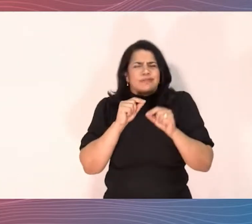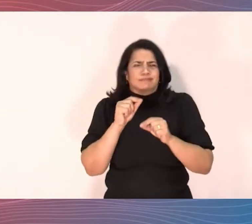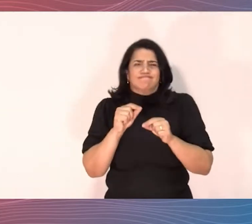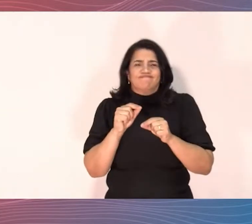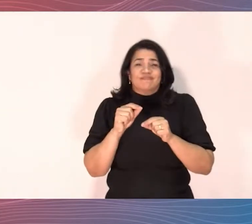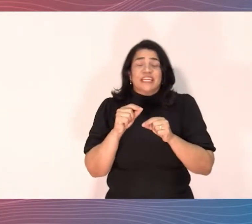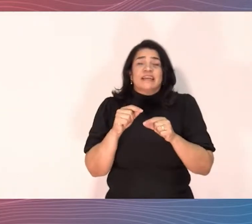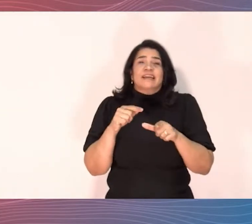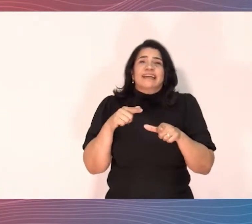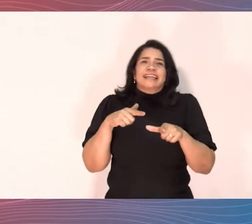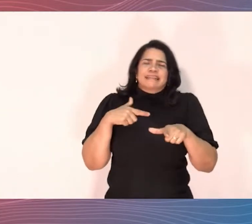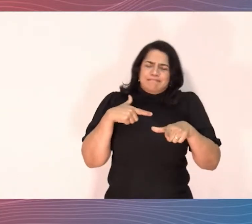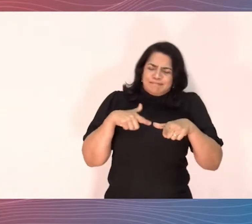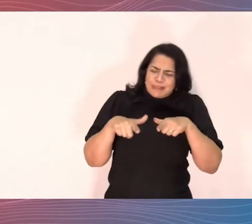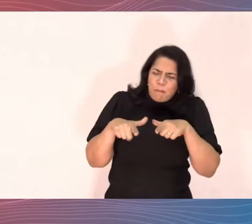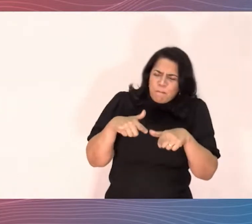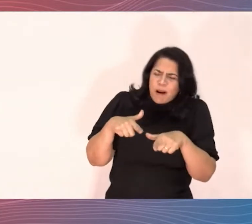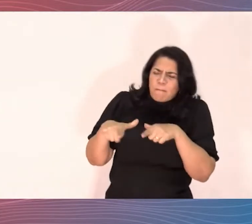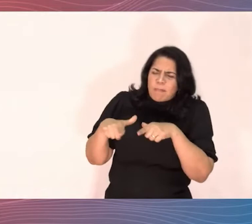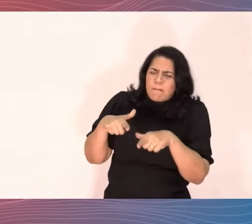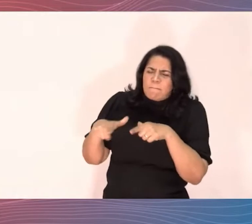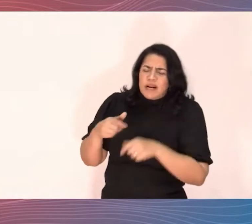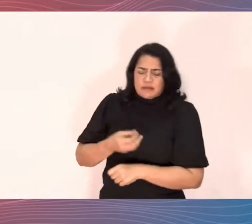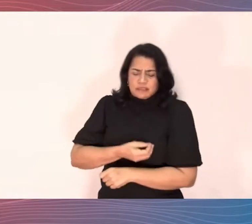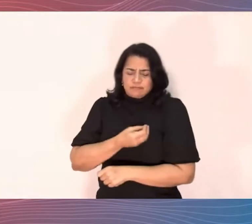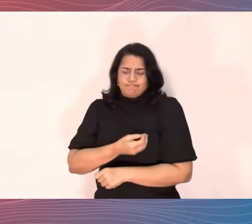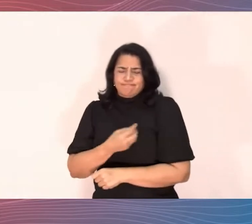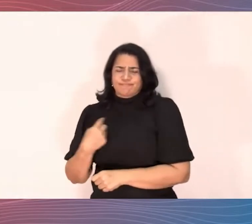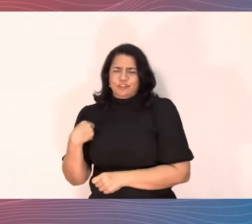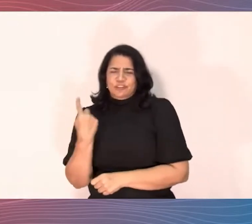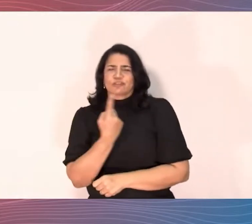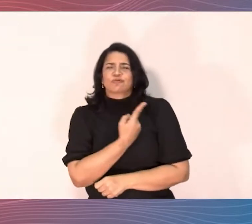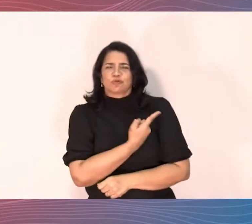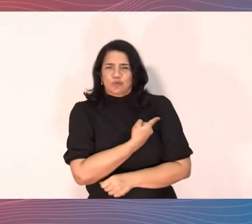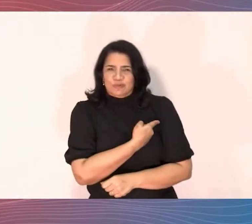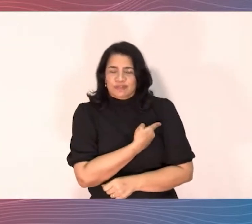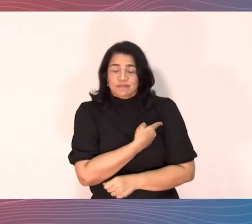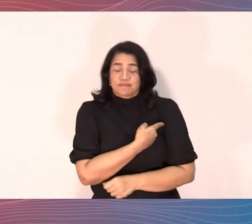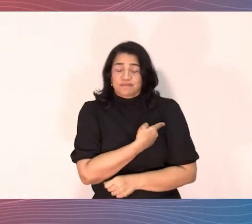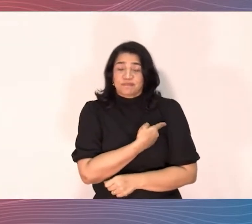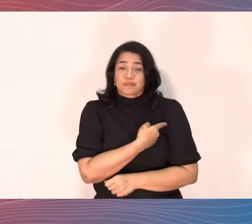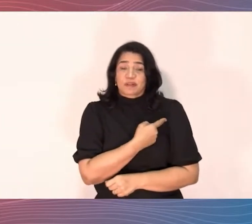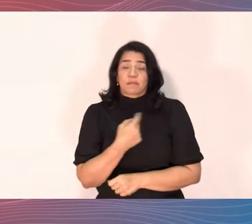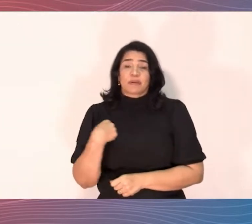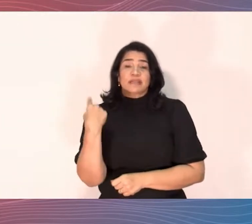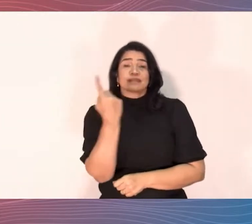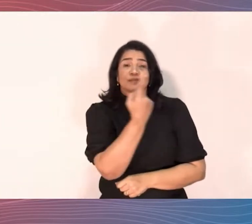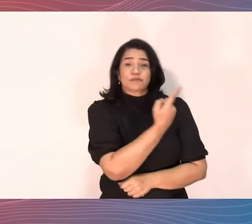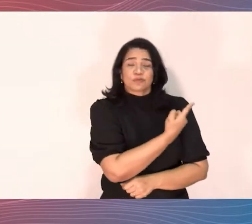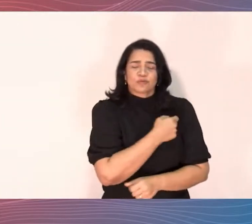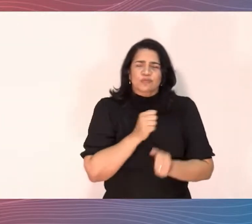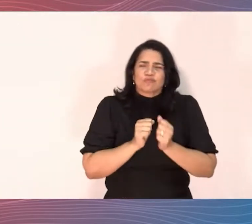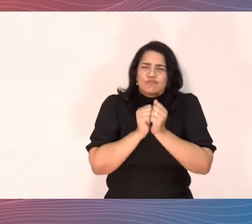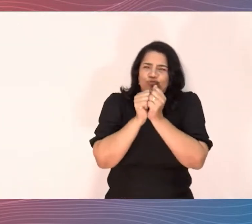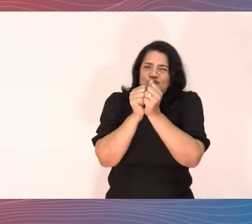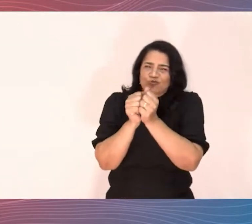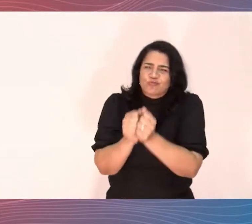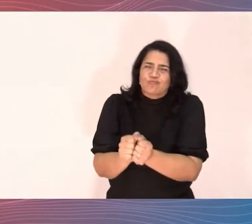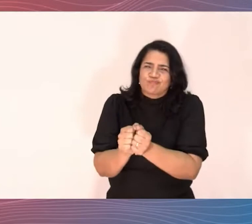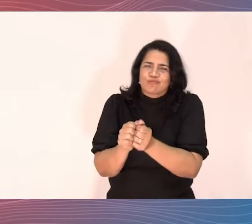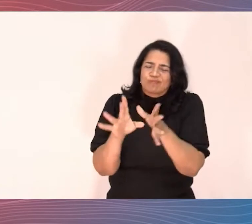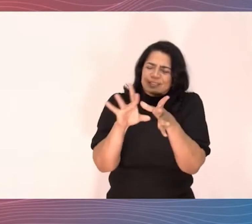como és tu, ó Pai, em mim e eu em ti, também sejam eles em nós. Irmãos, essa unidade não é unidade de comer pizza